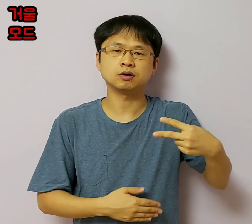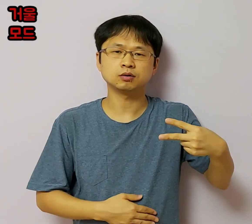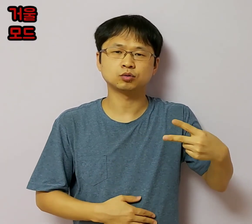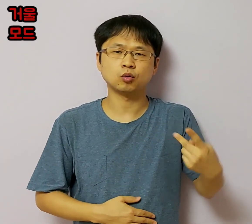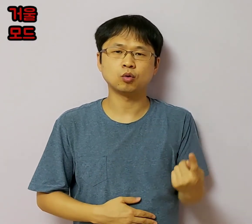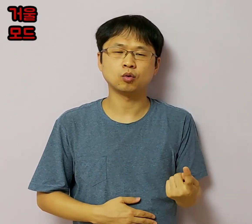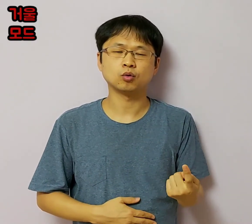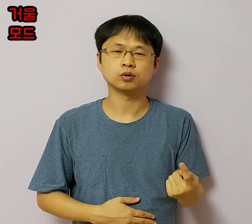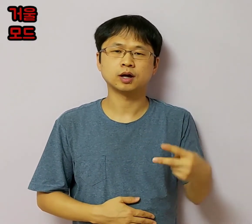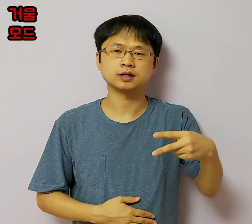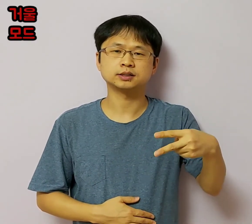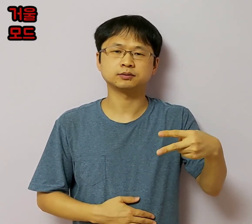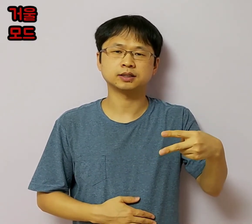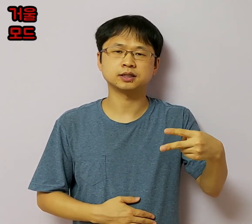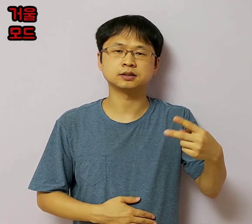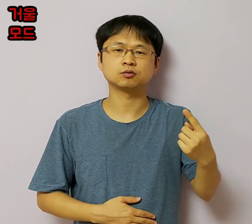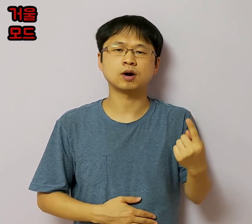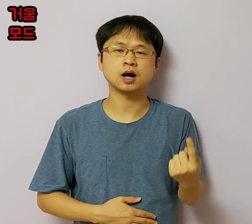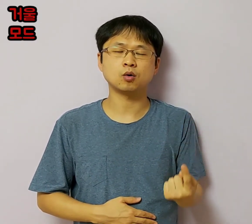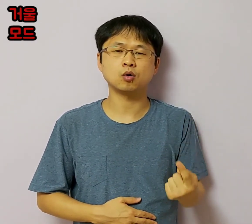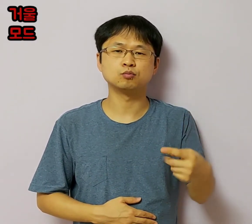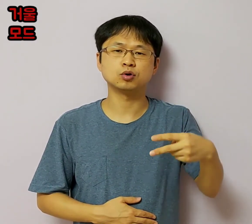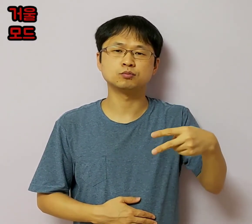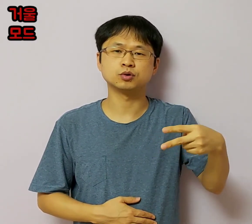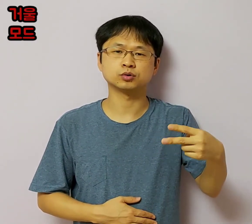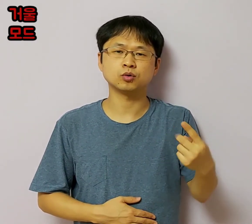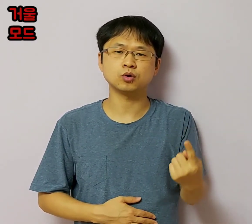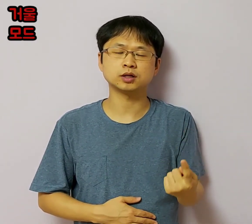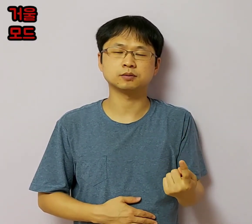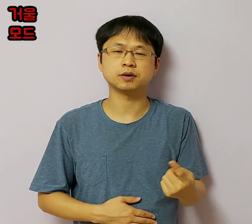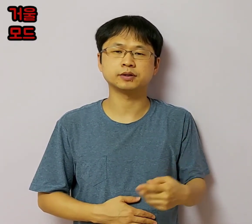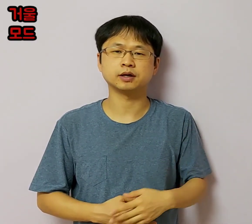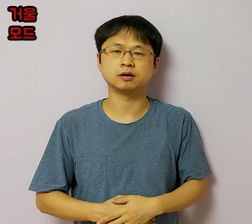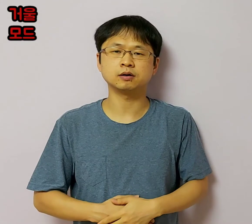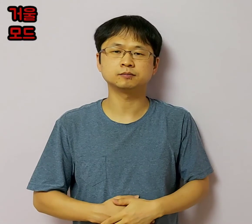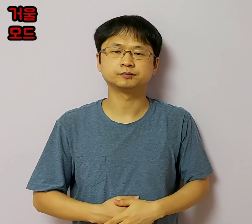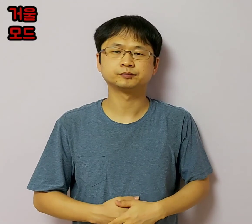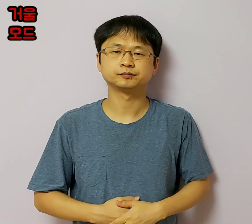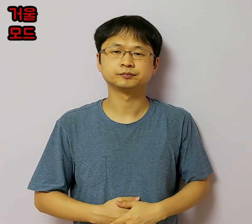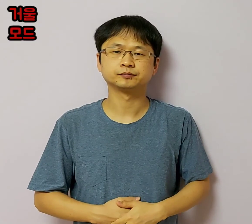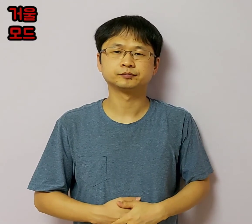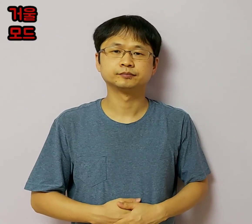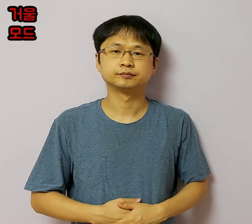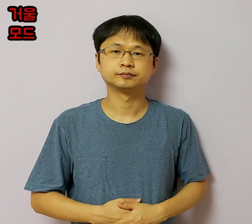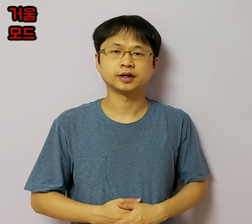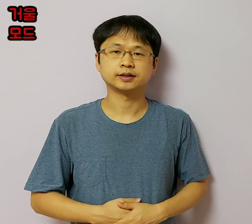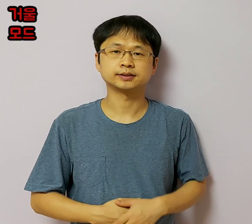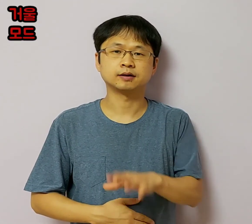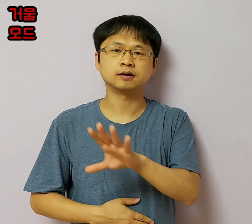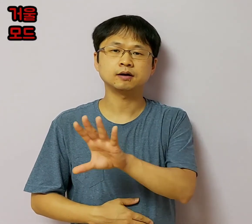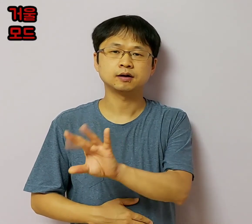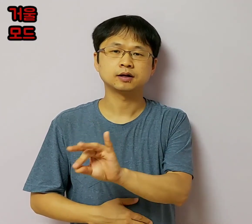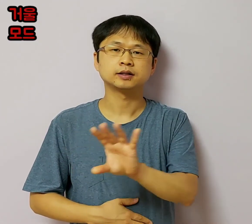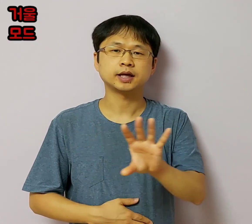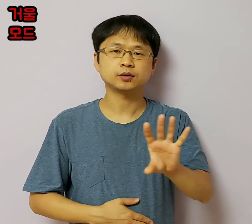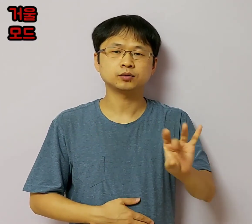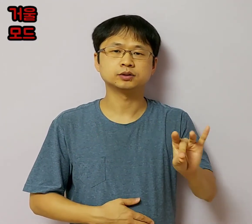넘어져 도 한글지와 디귿과 무엇도 하는 거 배웠네요. 네, 그래서